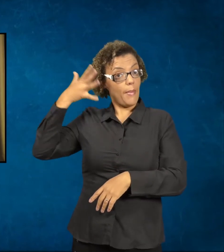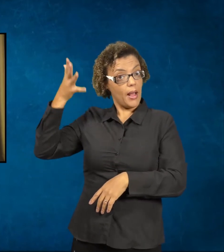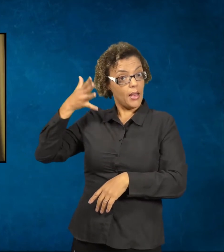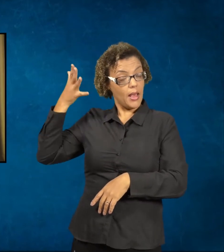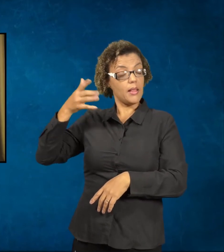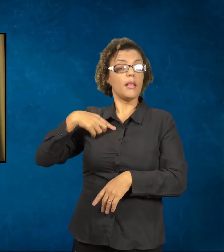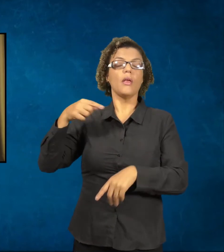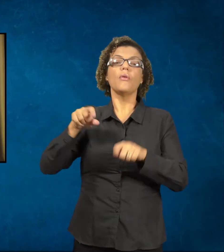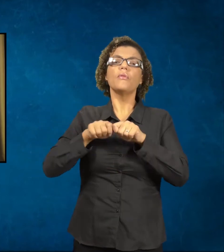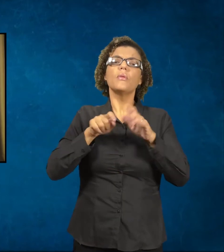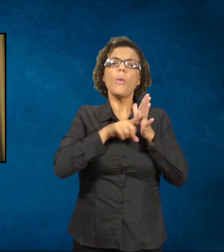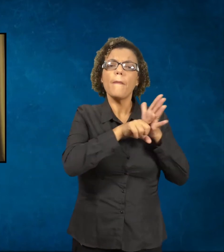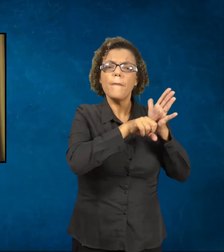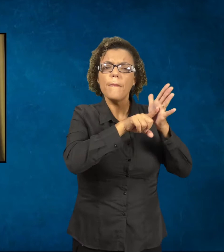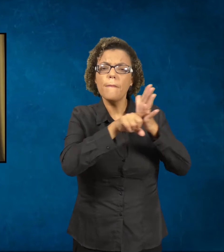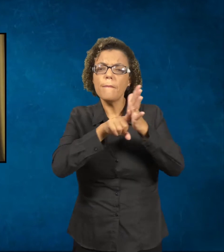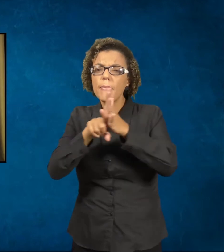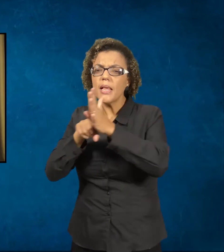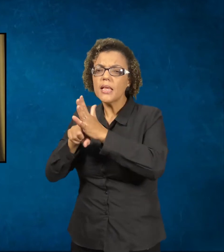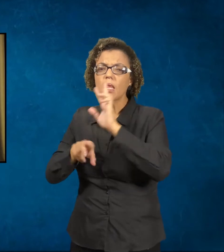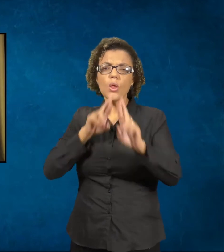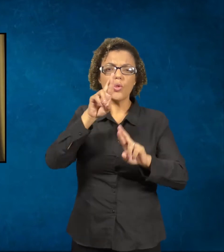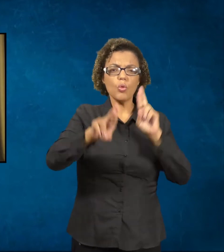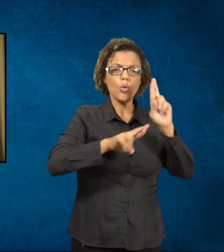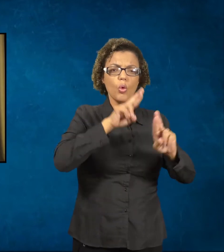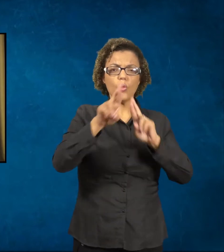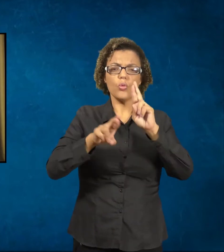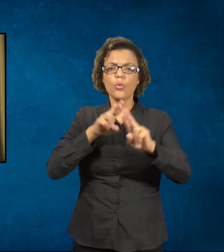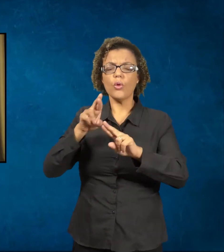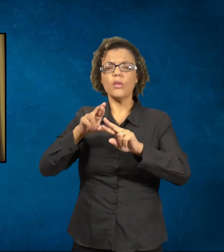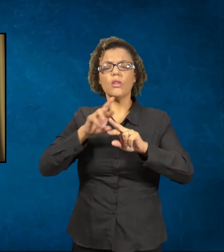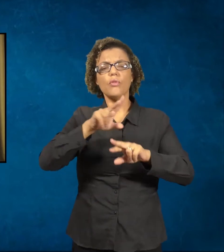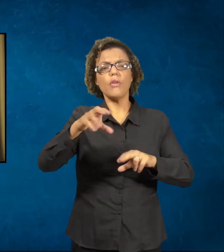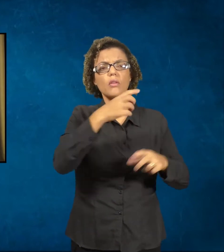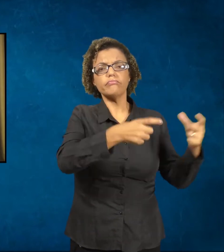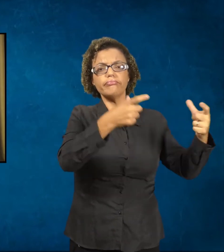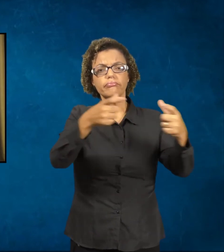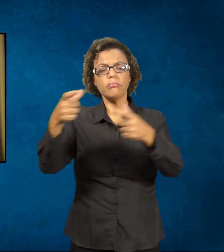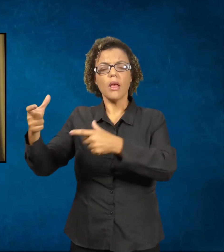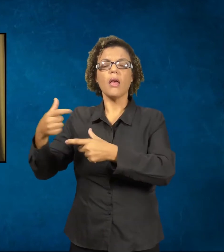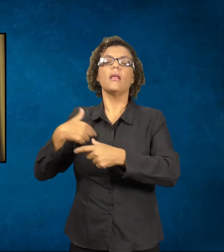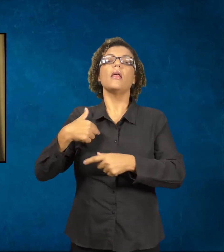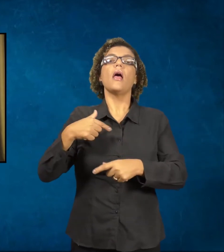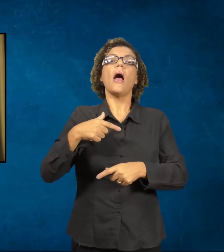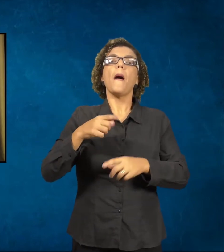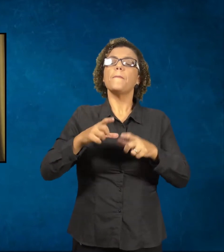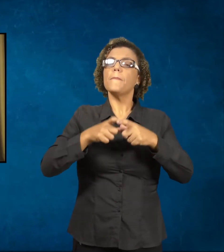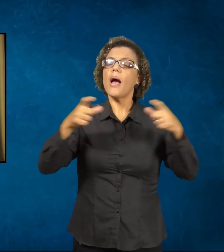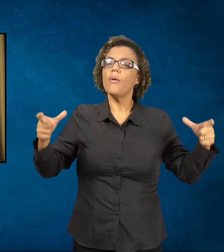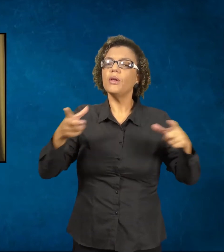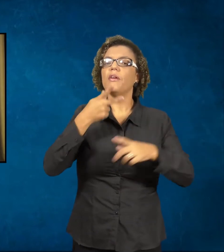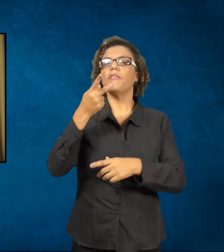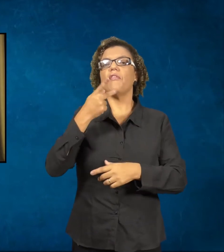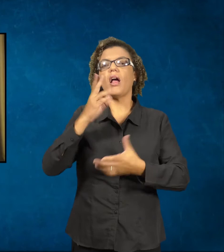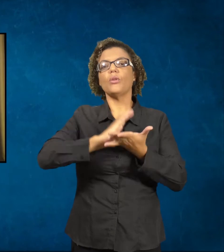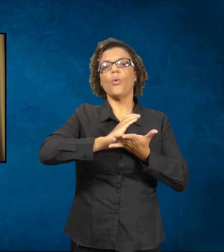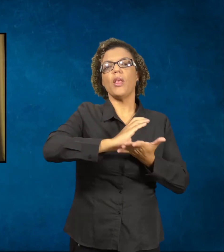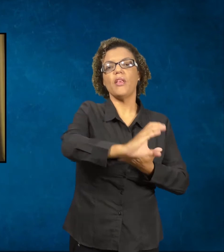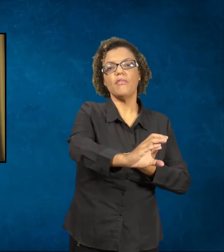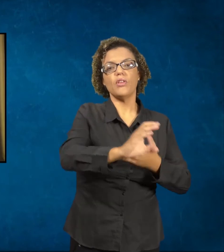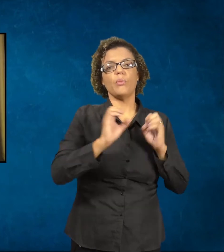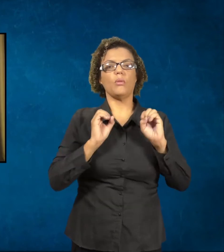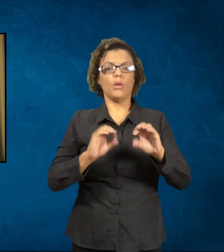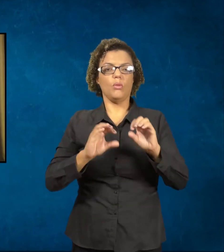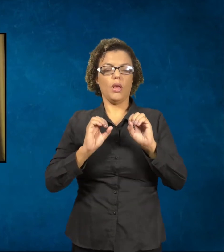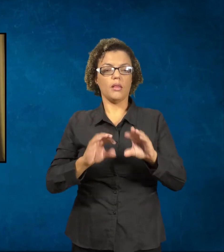de soluções apontadas por diversas fontes. Em geral, trabalham sobre a ideia de investimento na educação. Eu sou a primeira